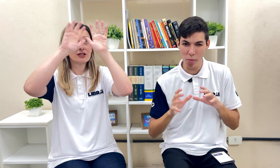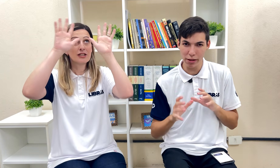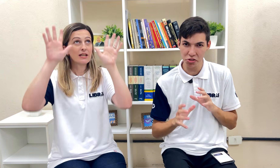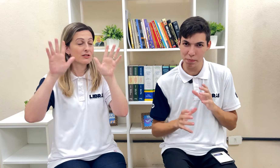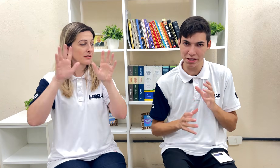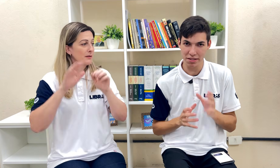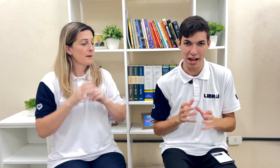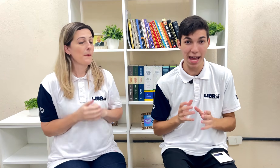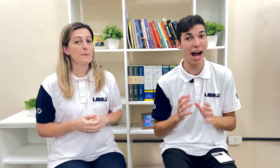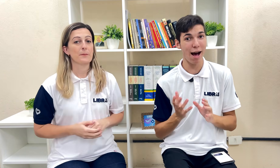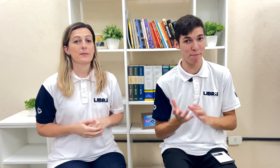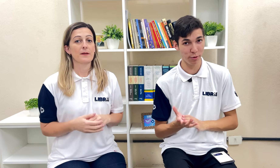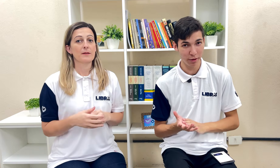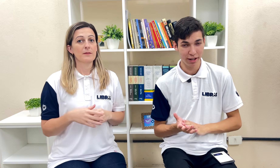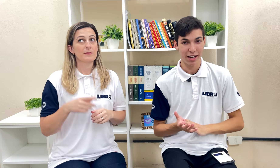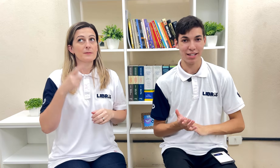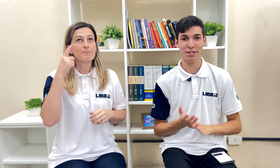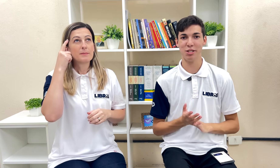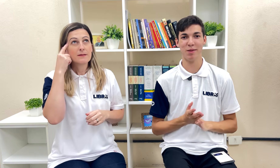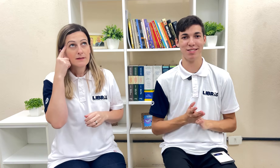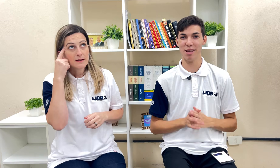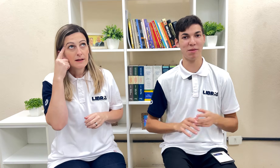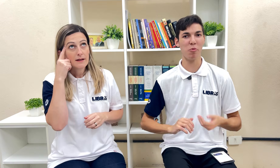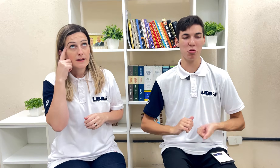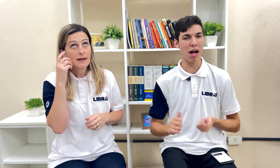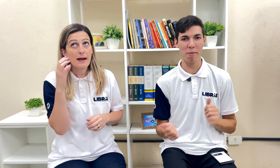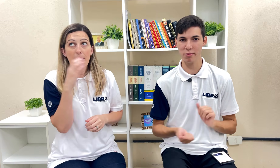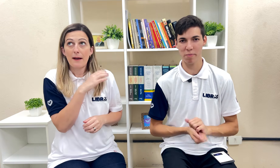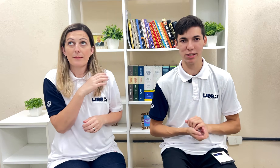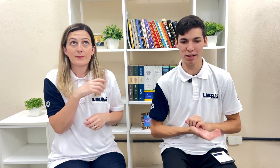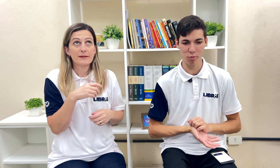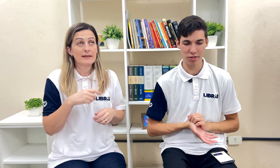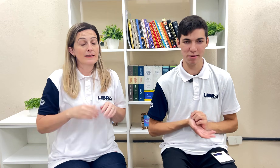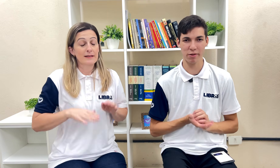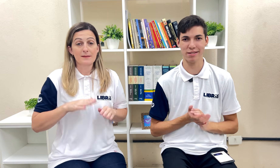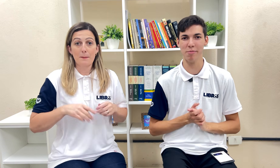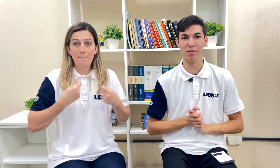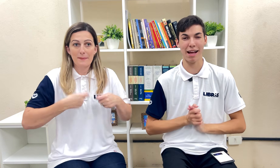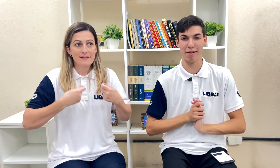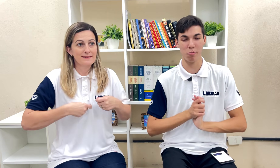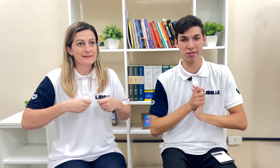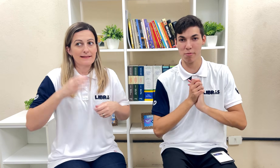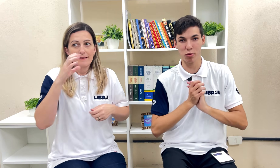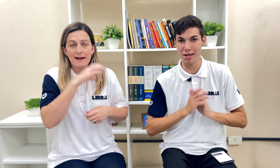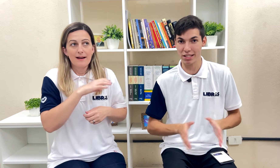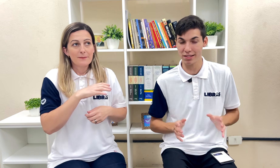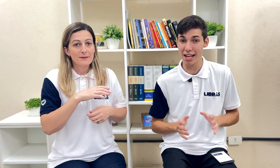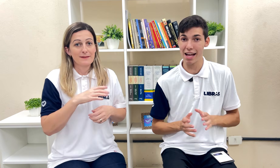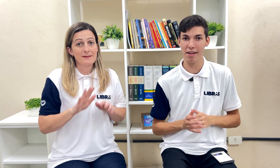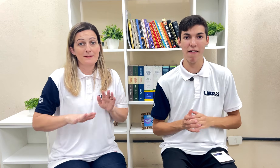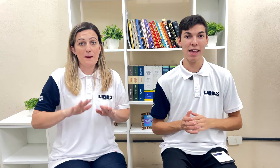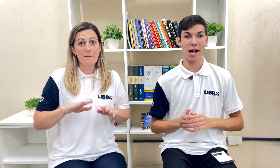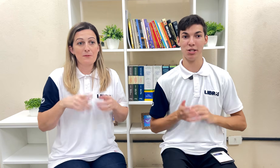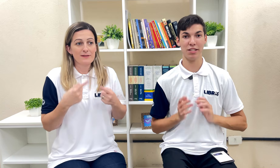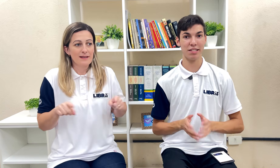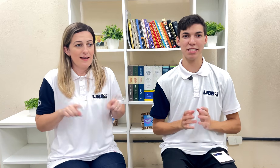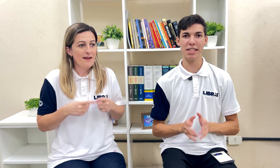momento de pensar, é rápido. Às vezes a gente precisa adaptar muito rápido, depende da música, por exemplo. A música é muito mais agitada, a gente tem que seguir ali